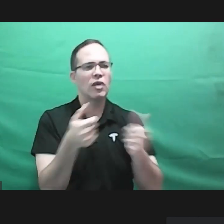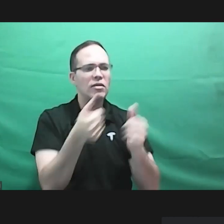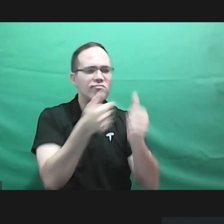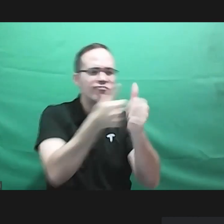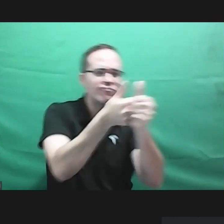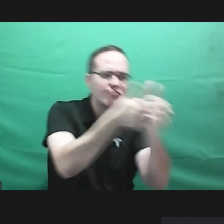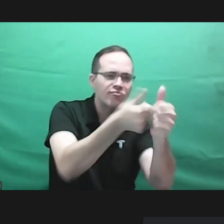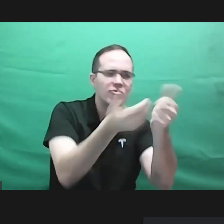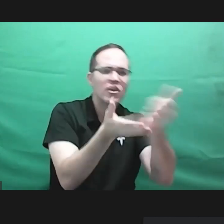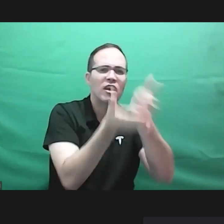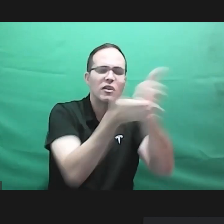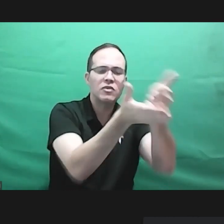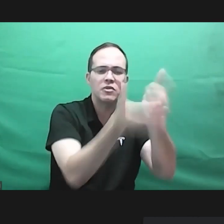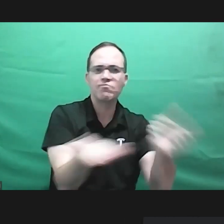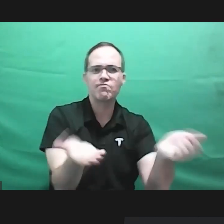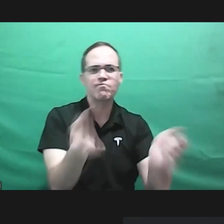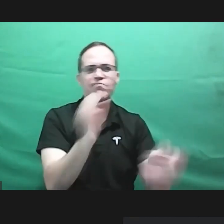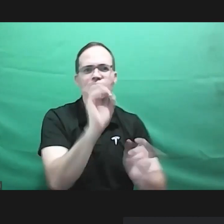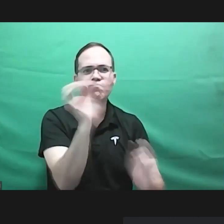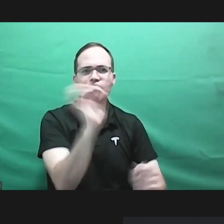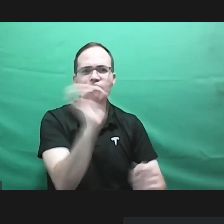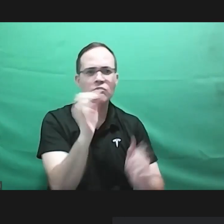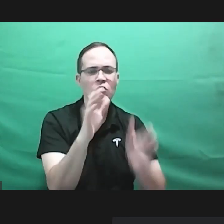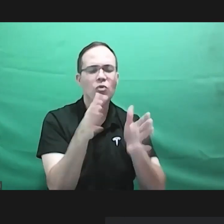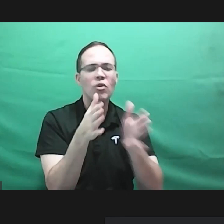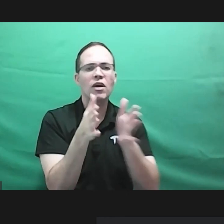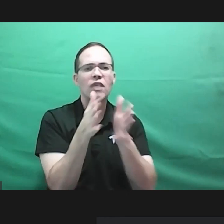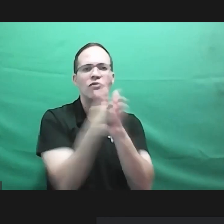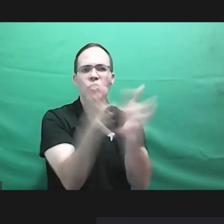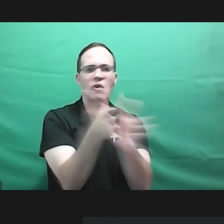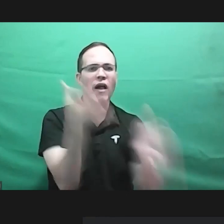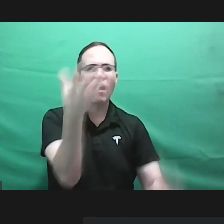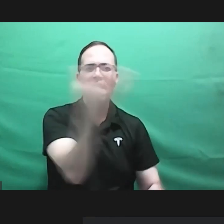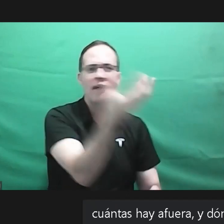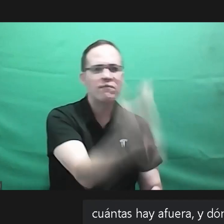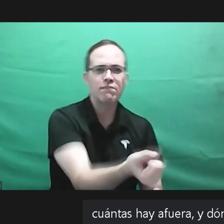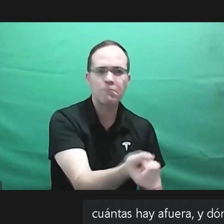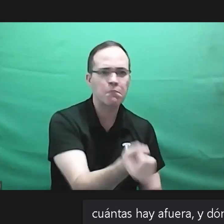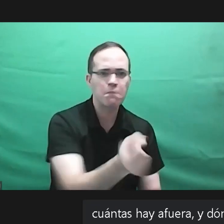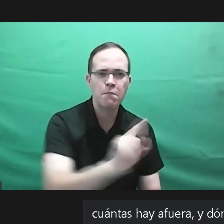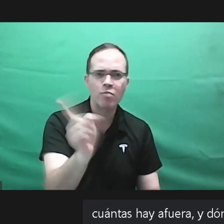relevante. No tenemos datos sobre el dato, sobre el grado, perdón, de accesibilidad